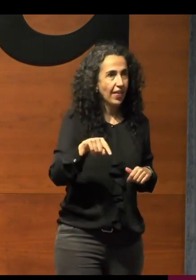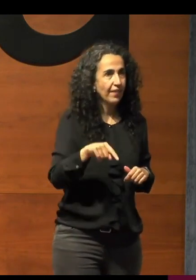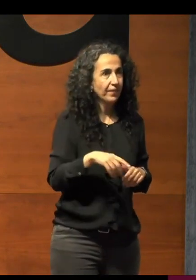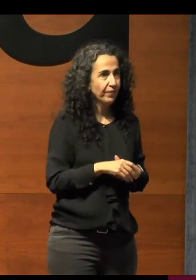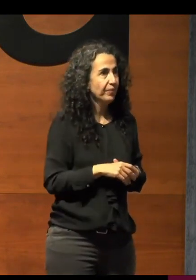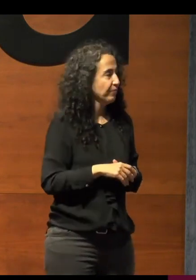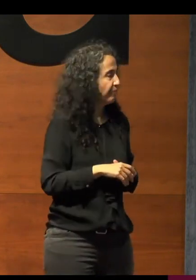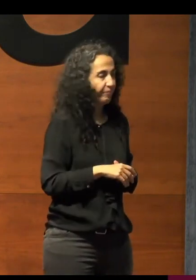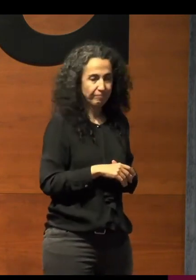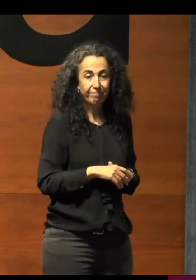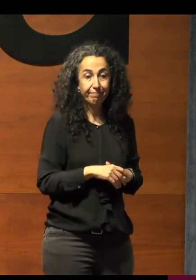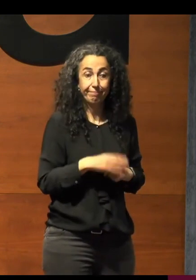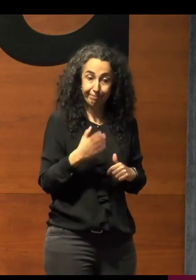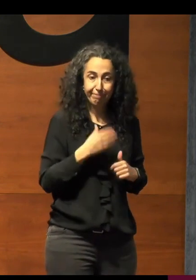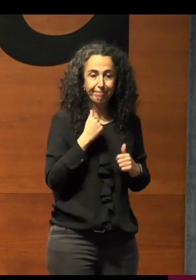La Rioja,